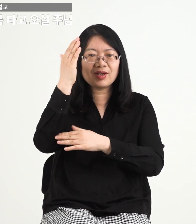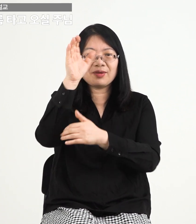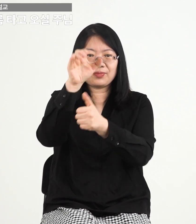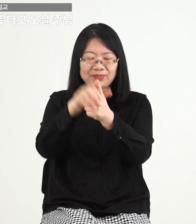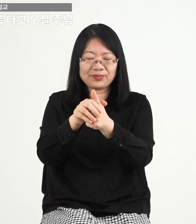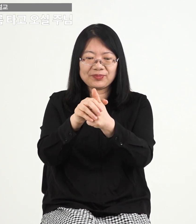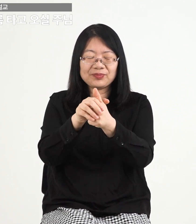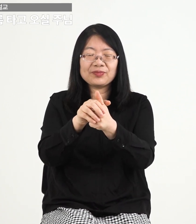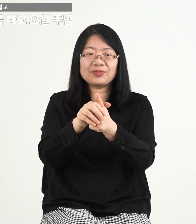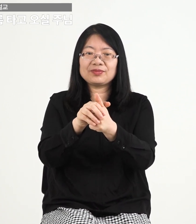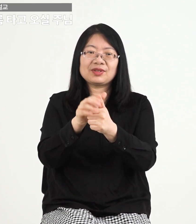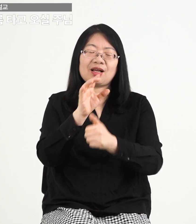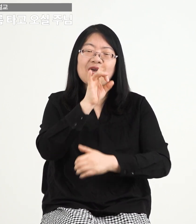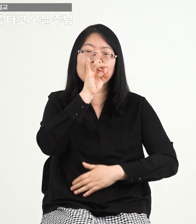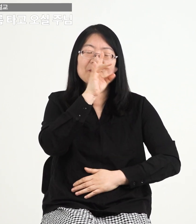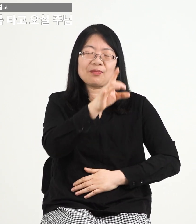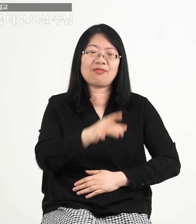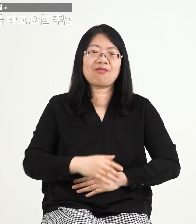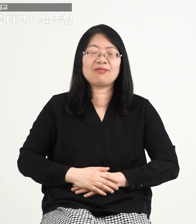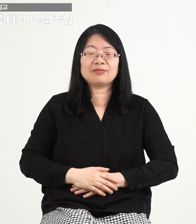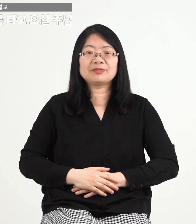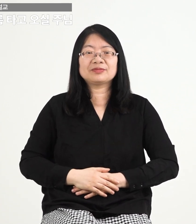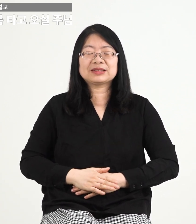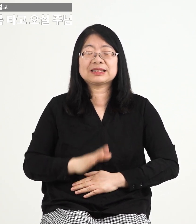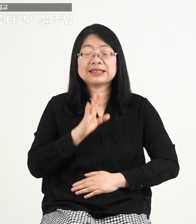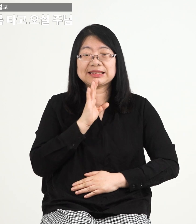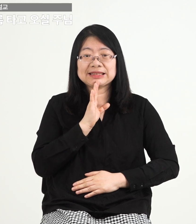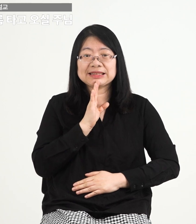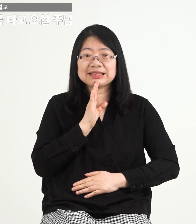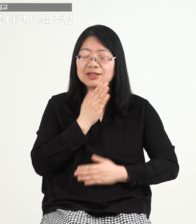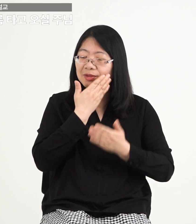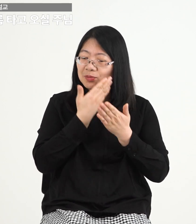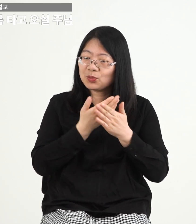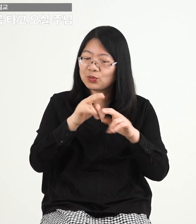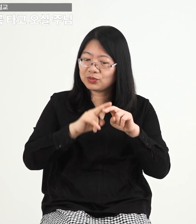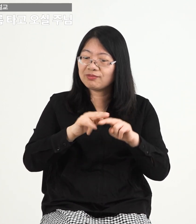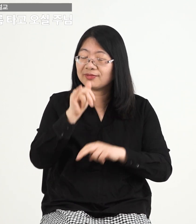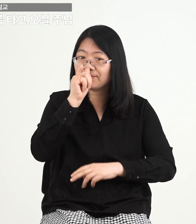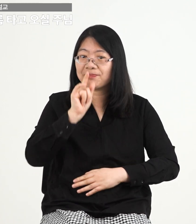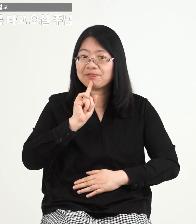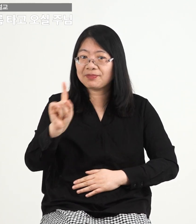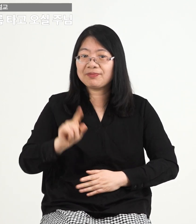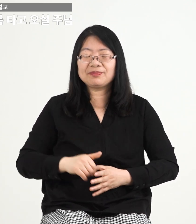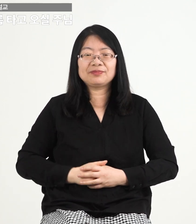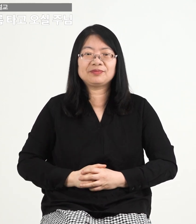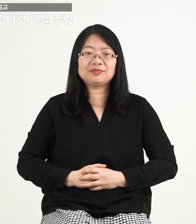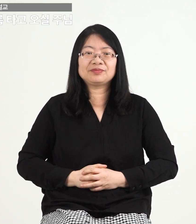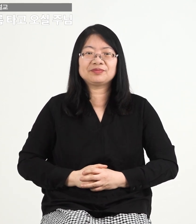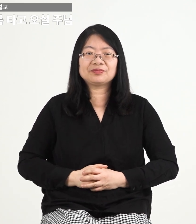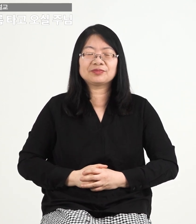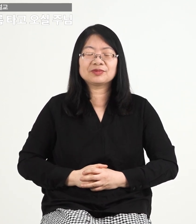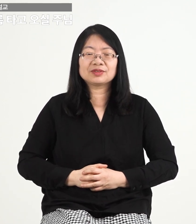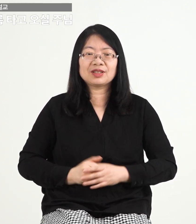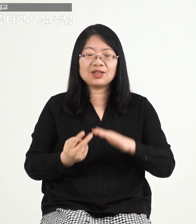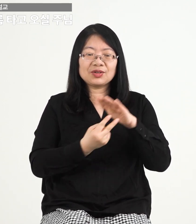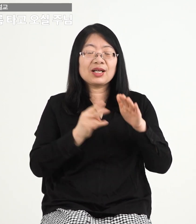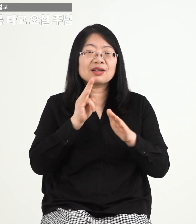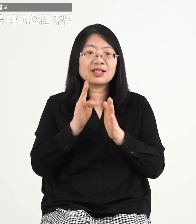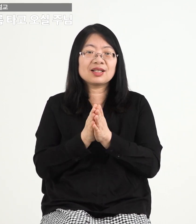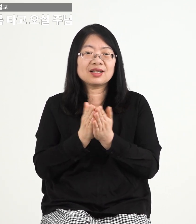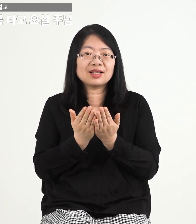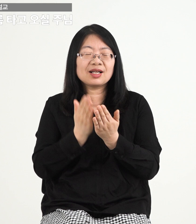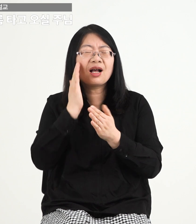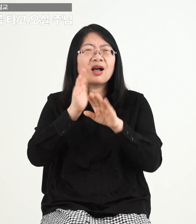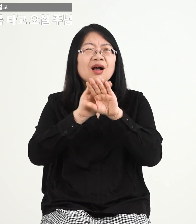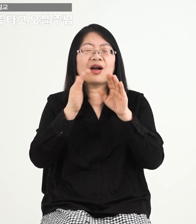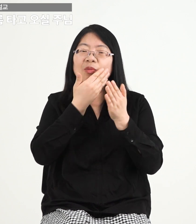돌아가는 보좌가 되어서는 안 되고 진짜 보좌가 있다 그 말이에요. 그래서 요한계시록에